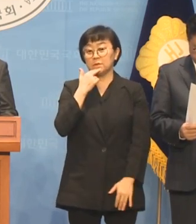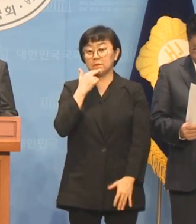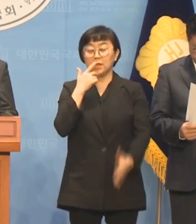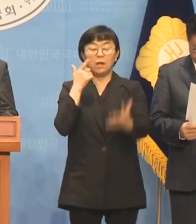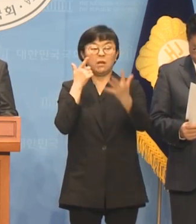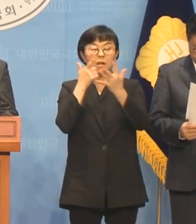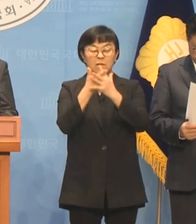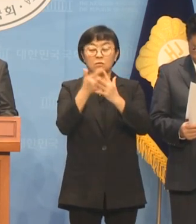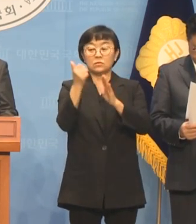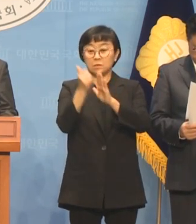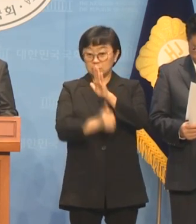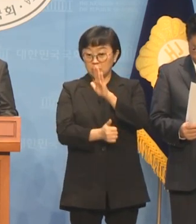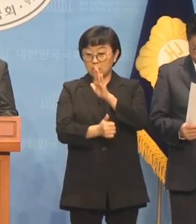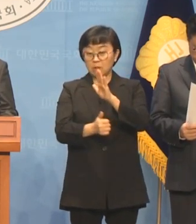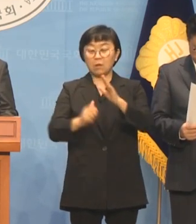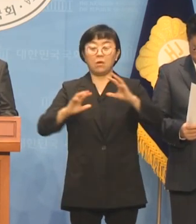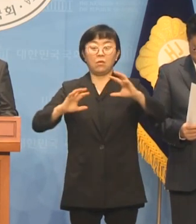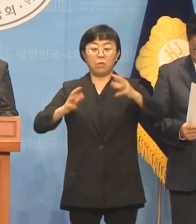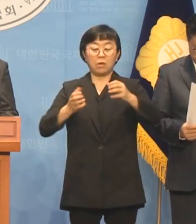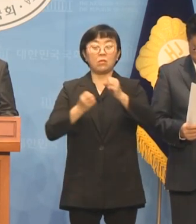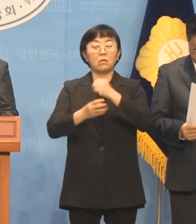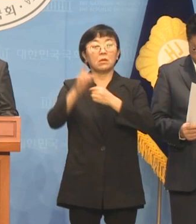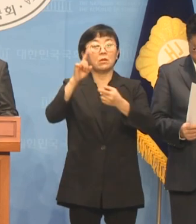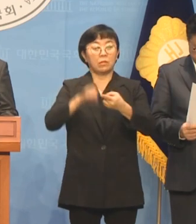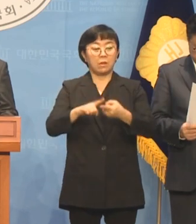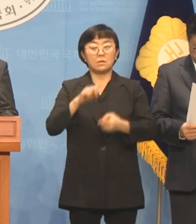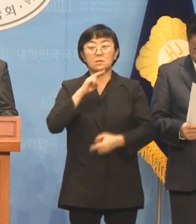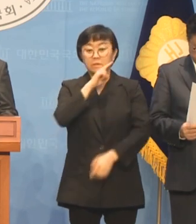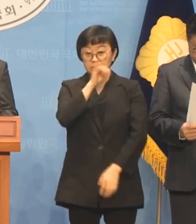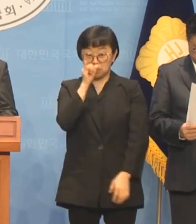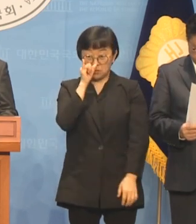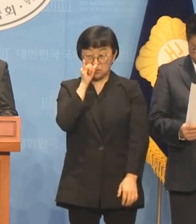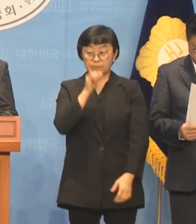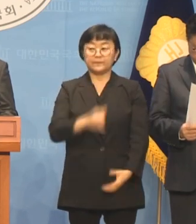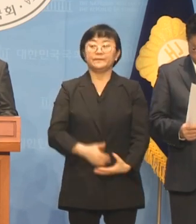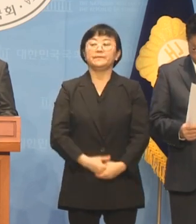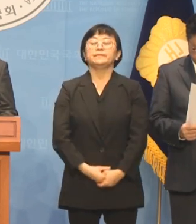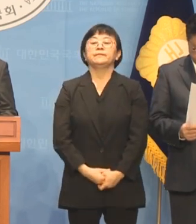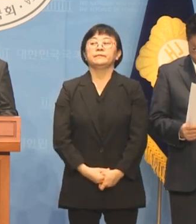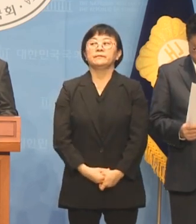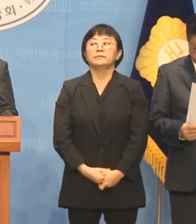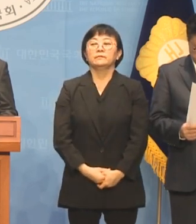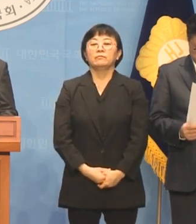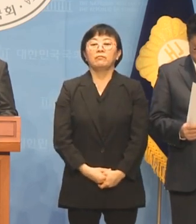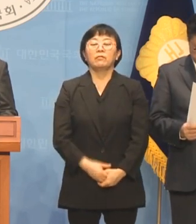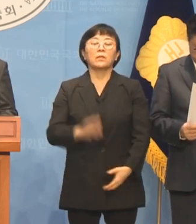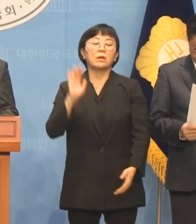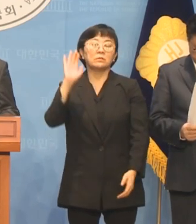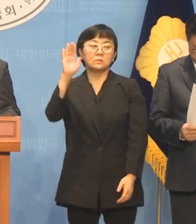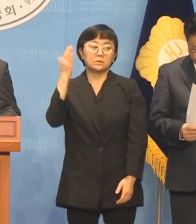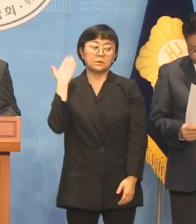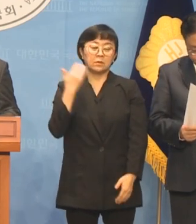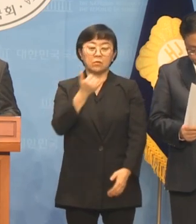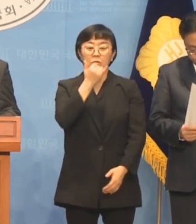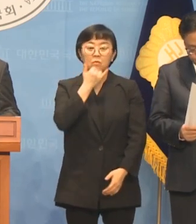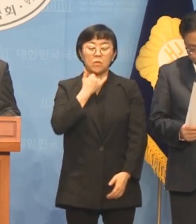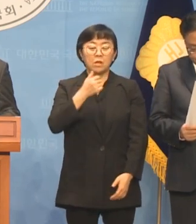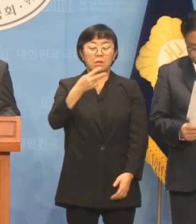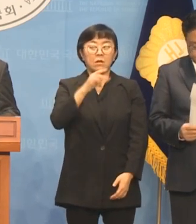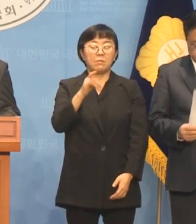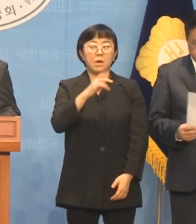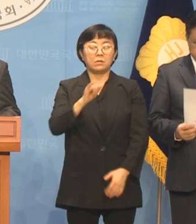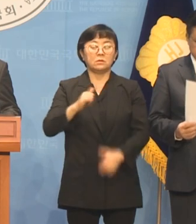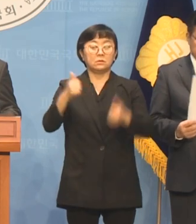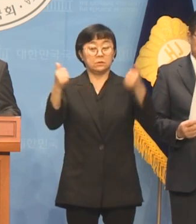예측조차 실패해서 외교 역량에 대한 의심을 사고 있습니다. 최근에는 독일 덴마크